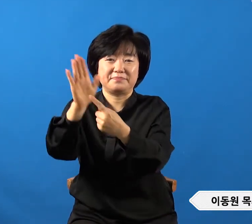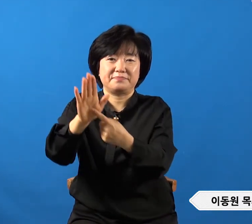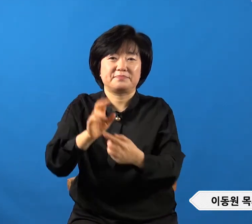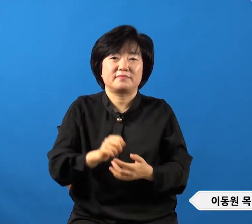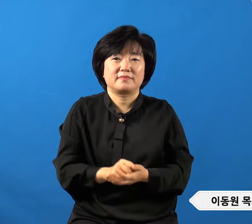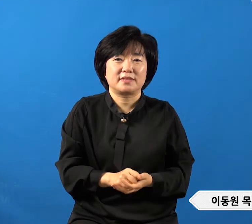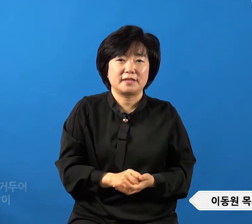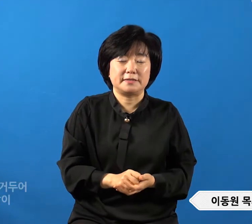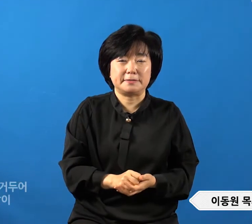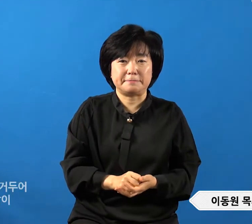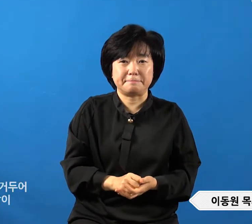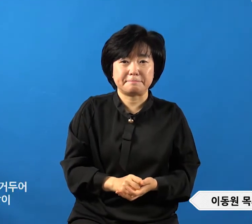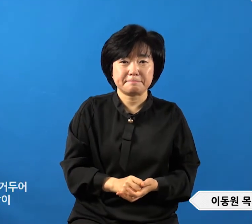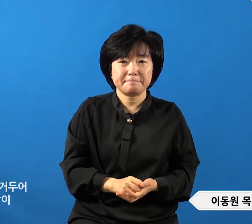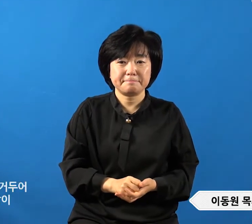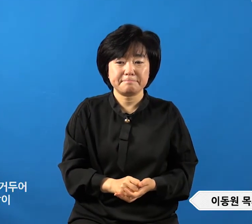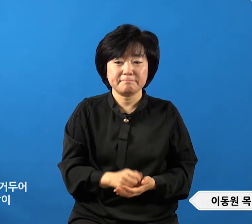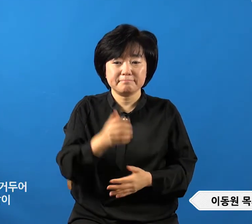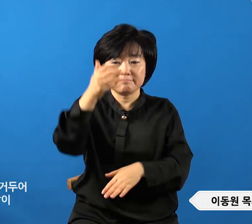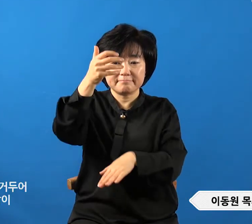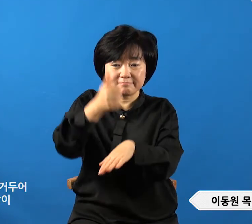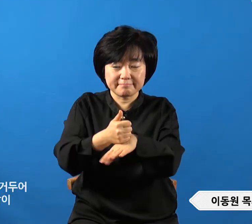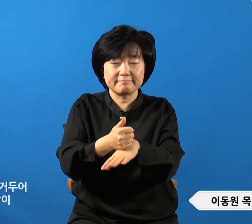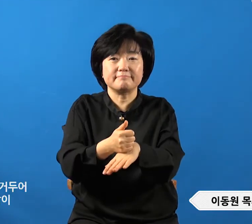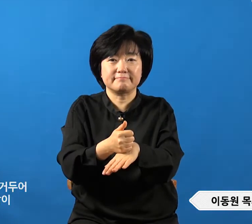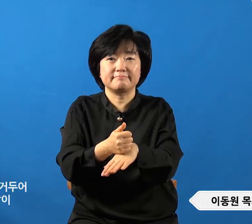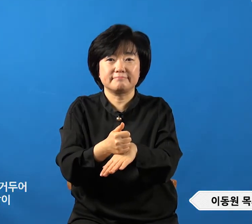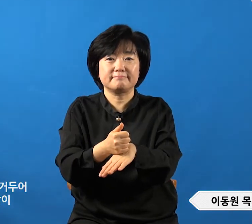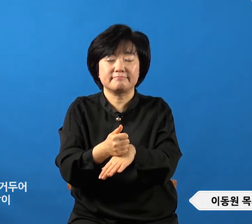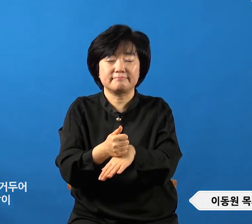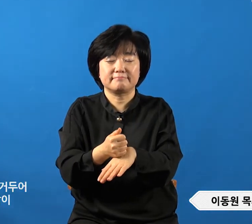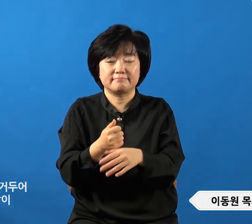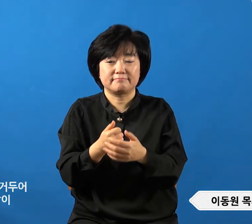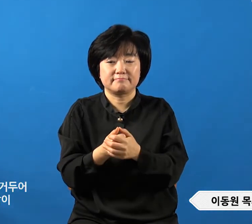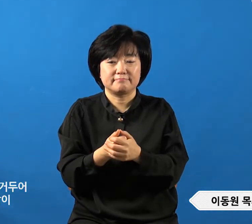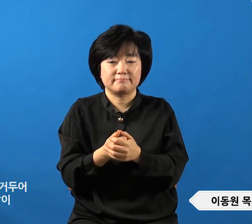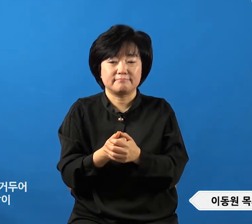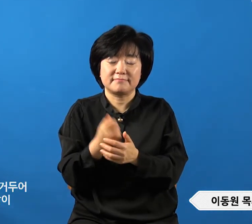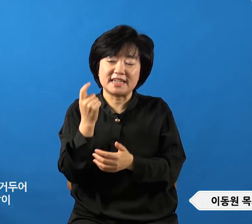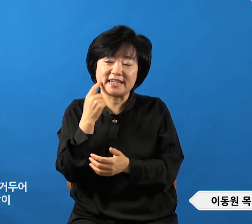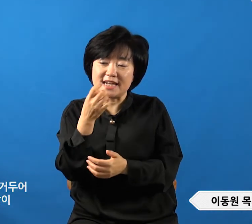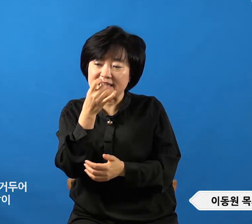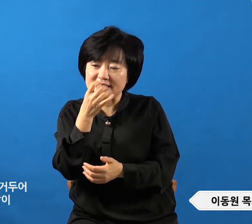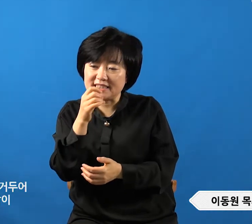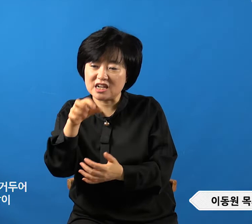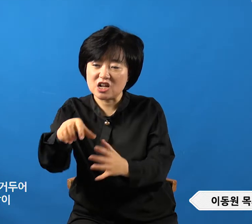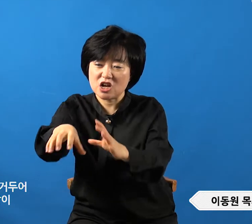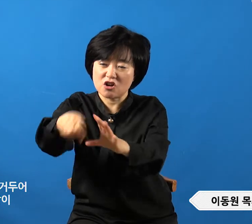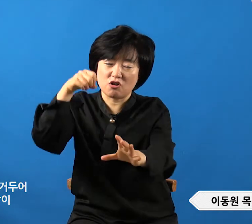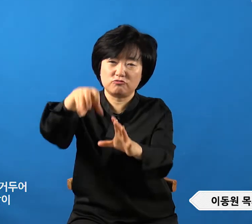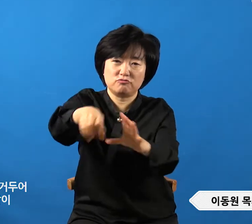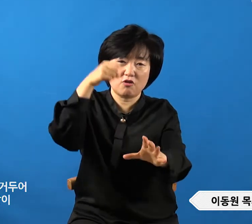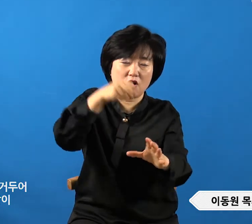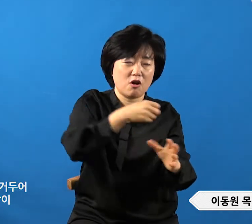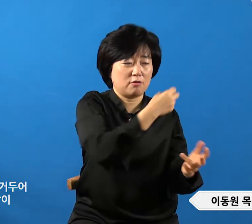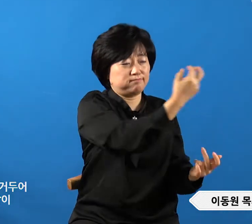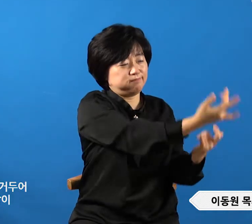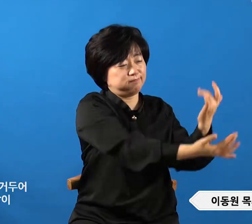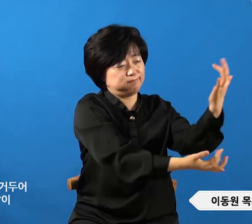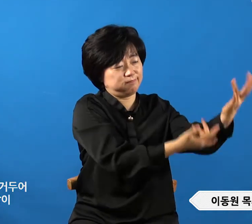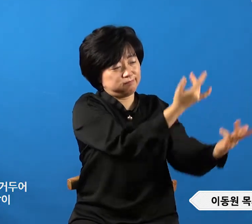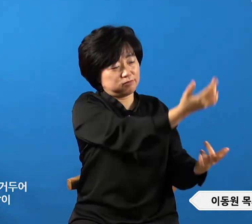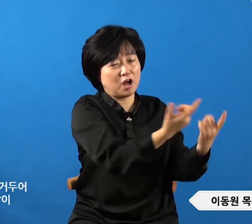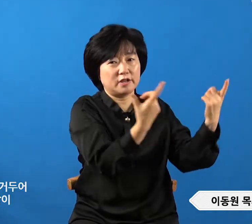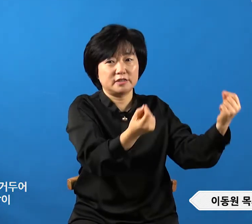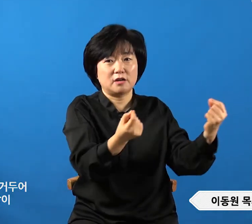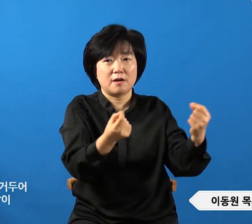같이 읽어보시겠습니다. 시작. 그런즉 가라지를 거두어 불에 사르는 것 같이 세상